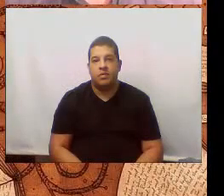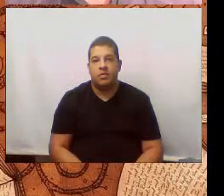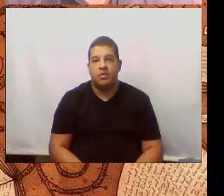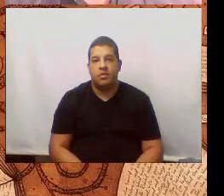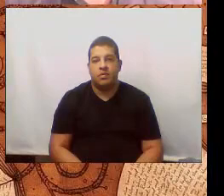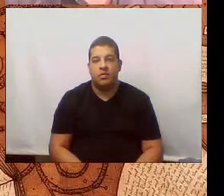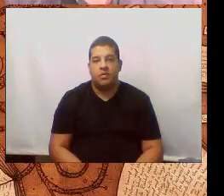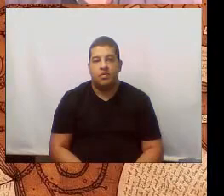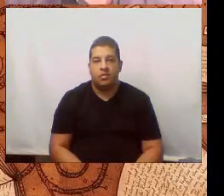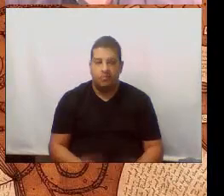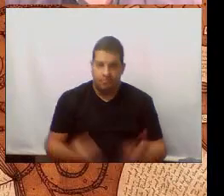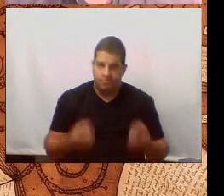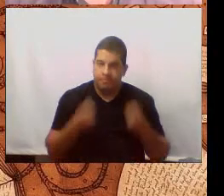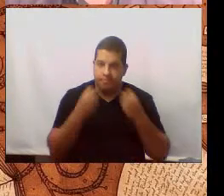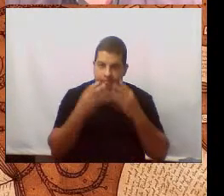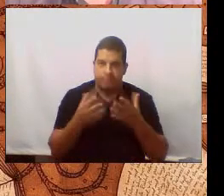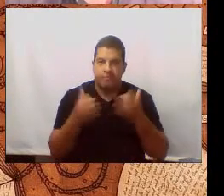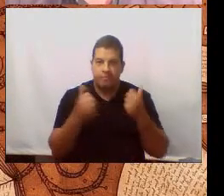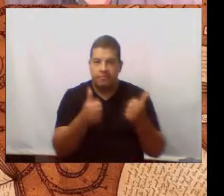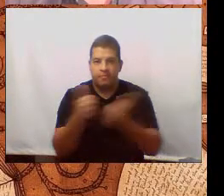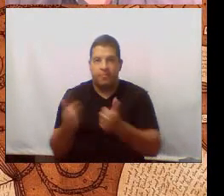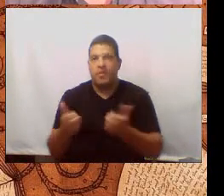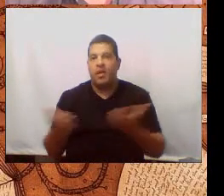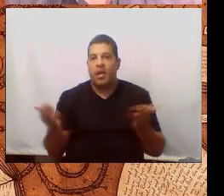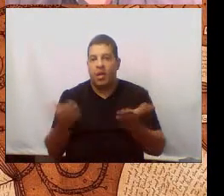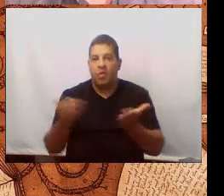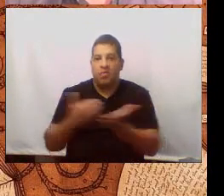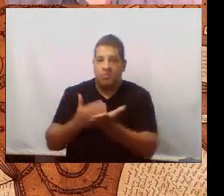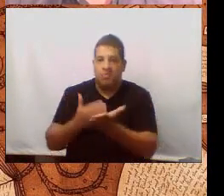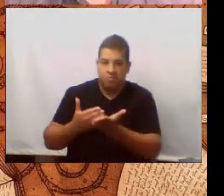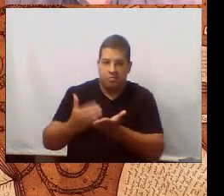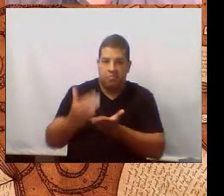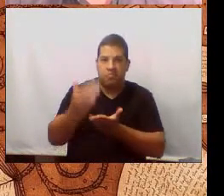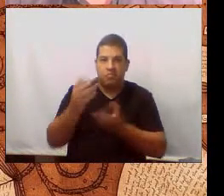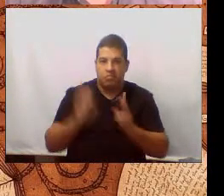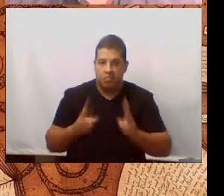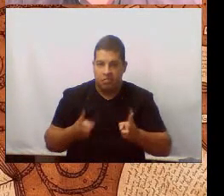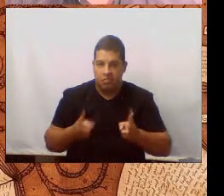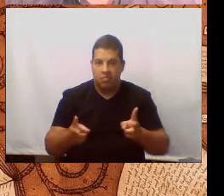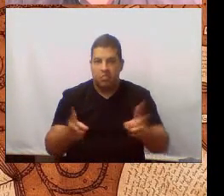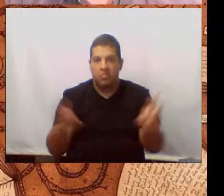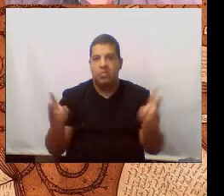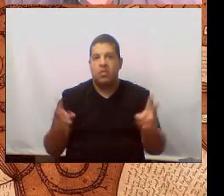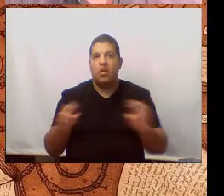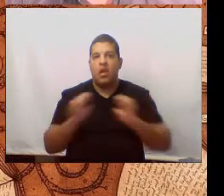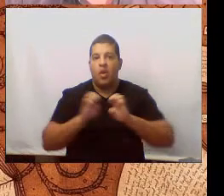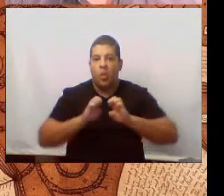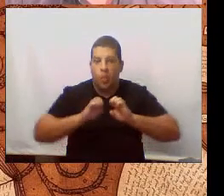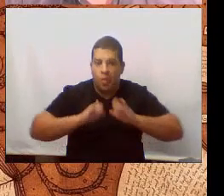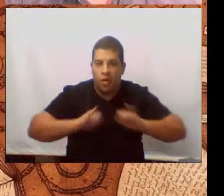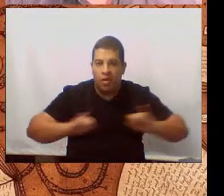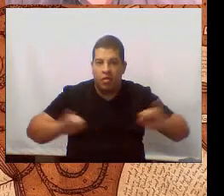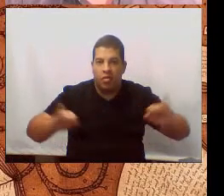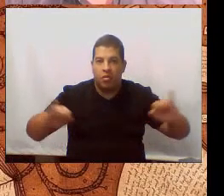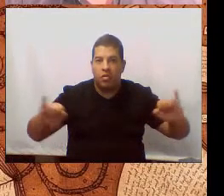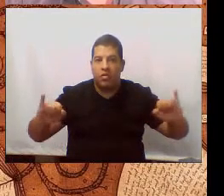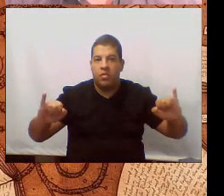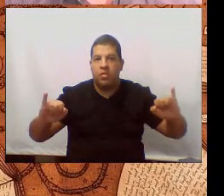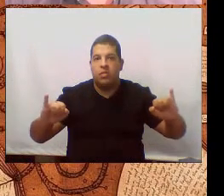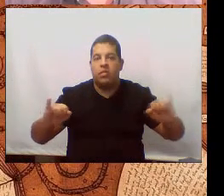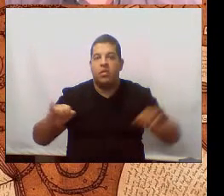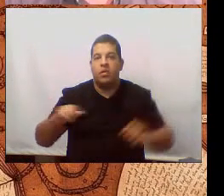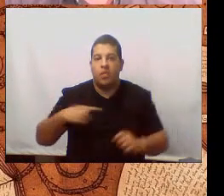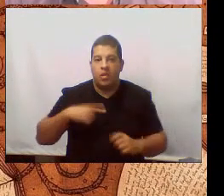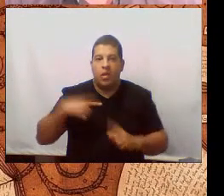Muito bem, vamos então dar prosseguimento ao nosso evento com a palestra